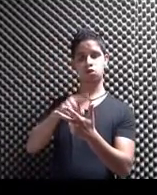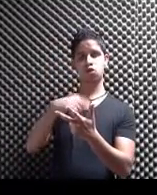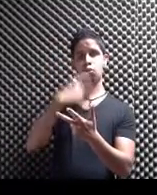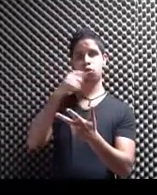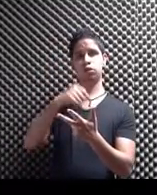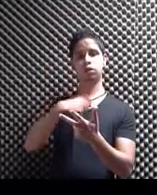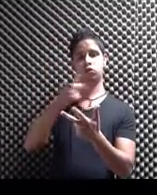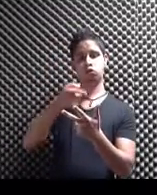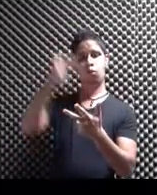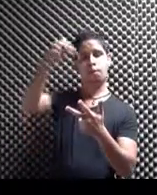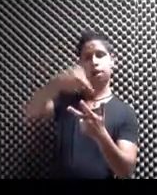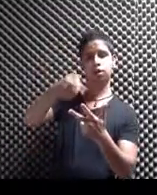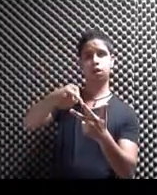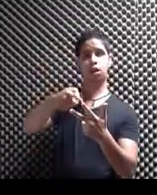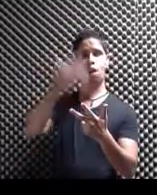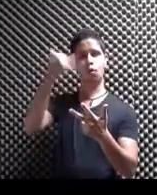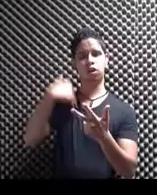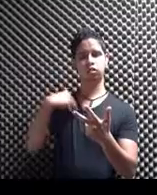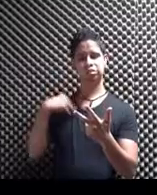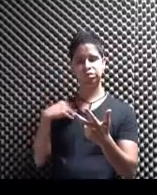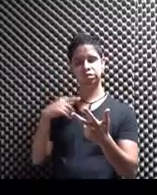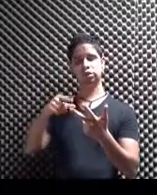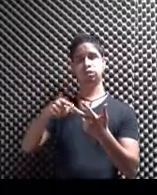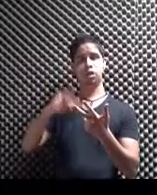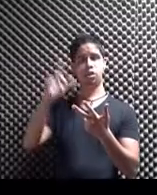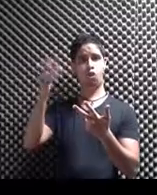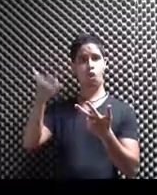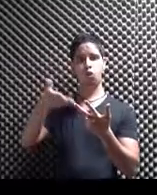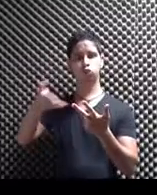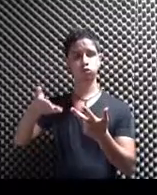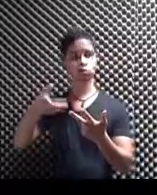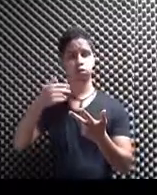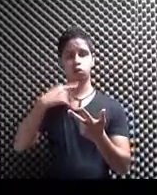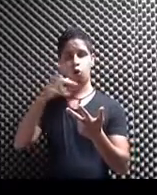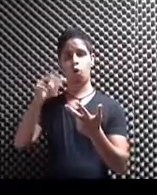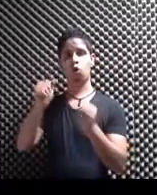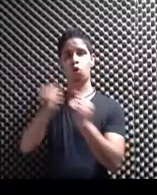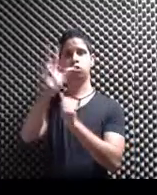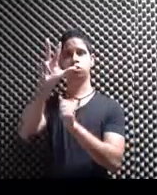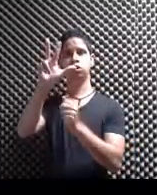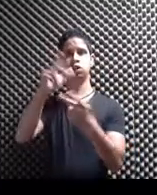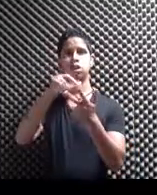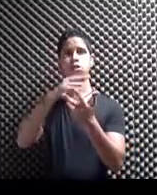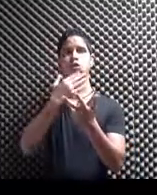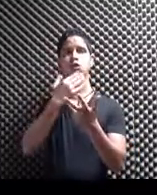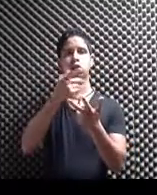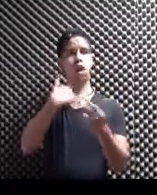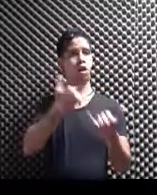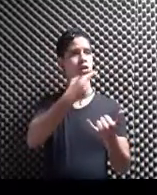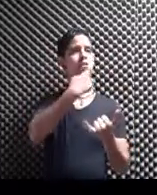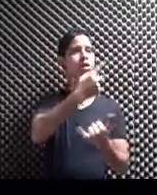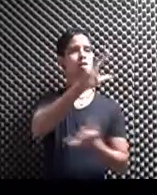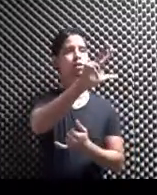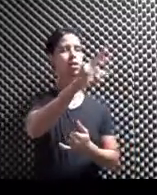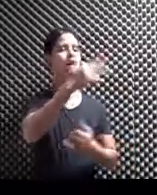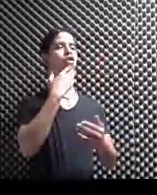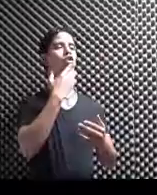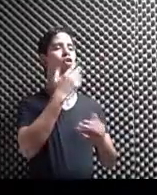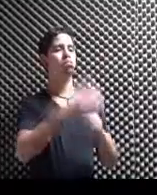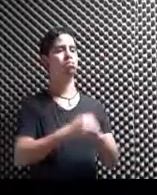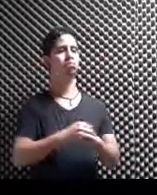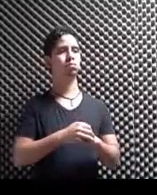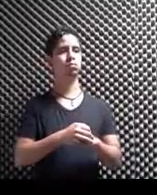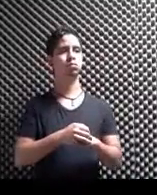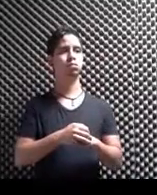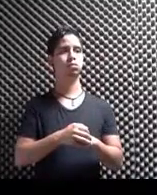este ok en un posicionamiento de tres colores ok así tan tan tan sí sí sí dame tres colores dale yo el